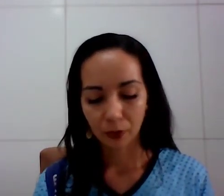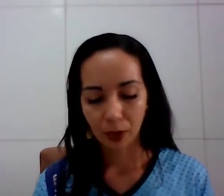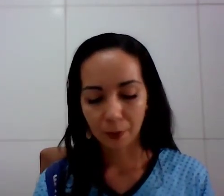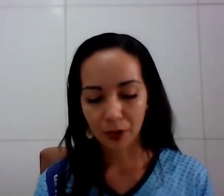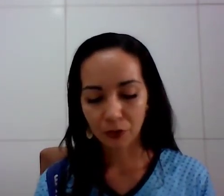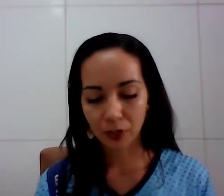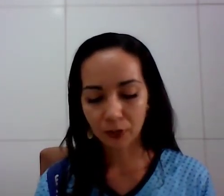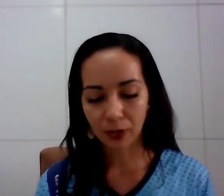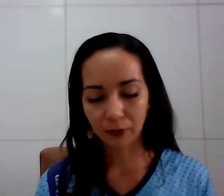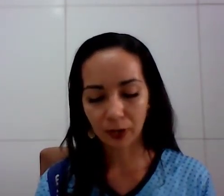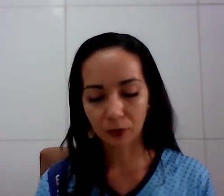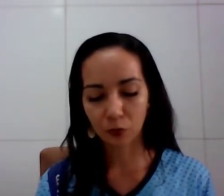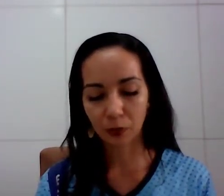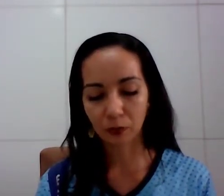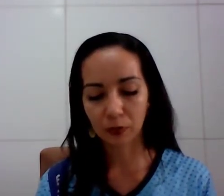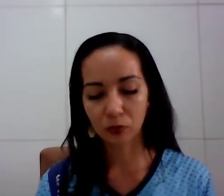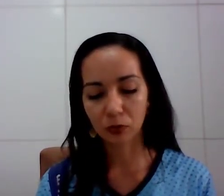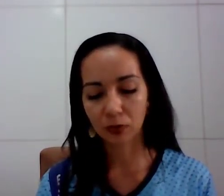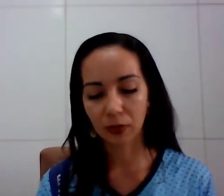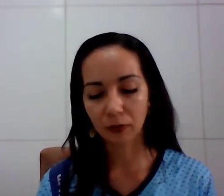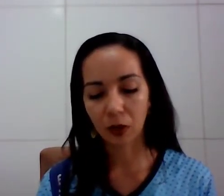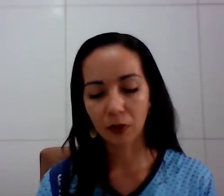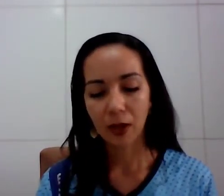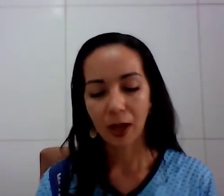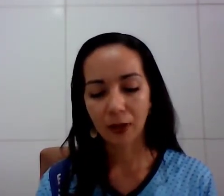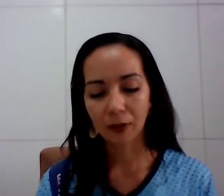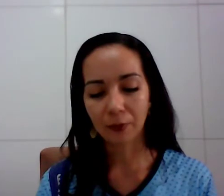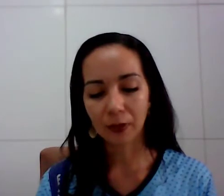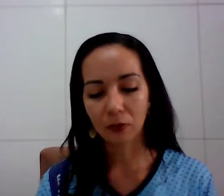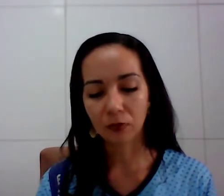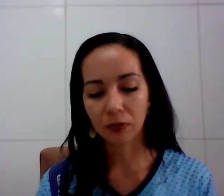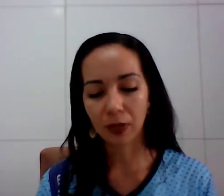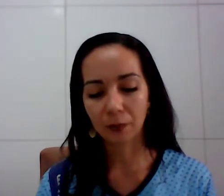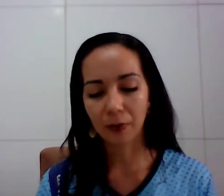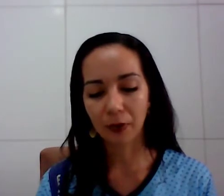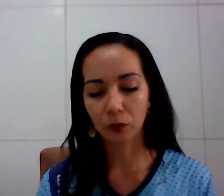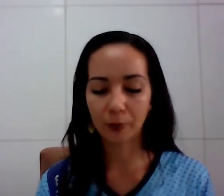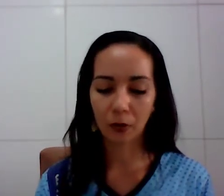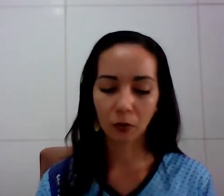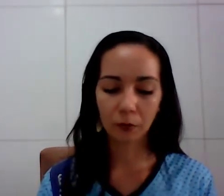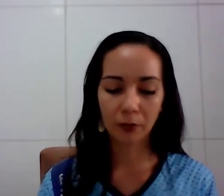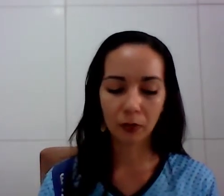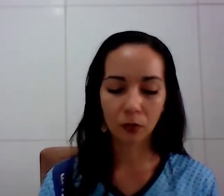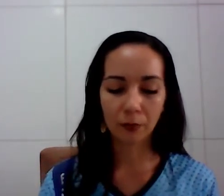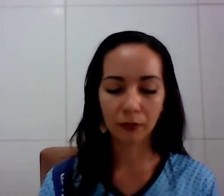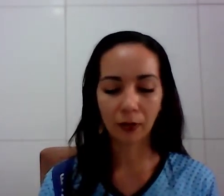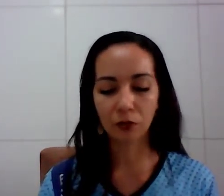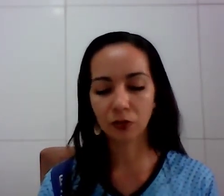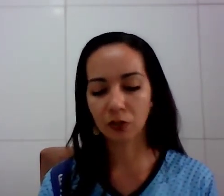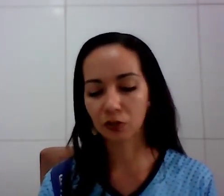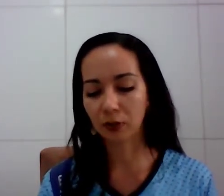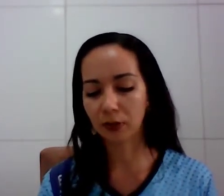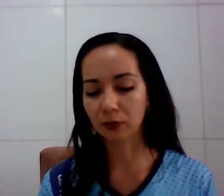A partir da entrada dos portugueses no nosso território, há também quem considere o período pré-colombiano como integrante da história